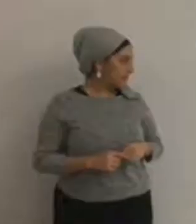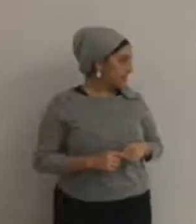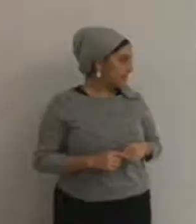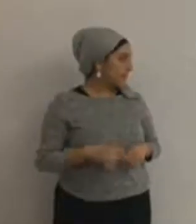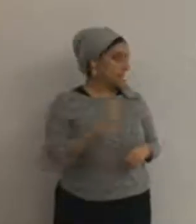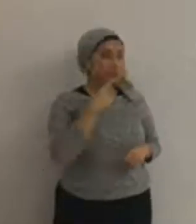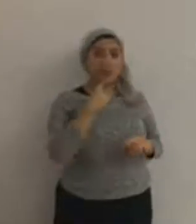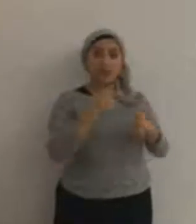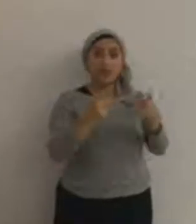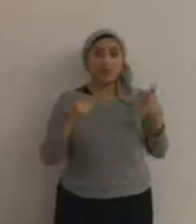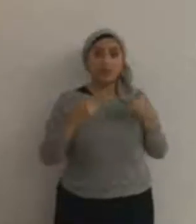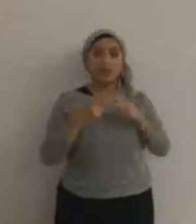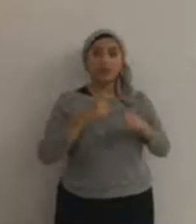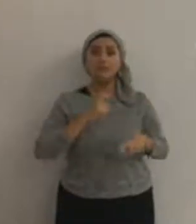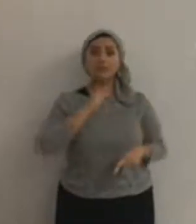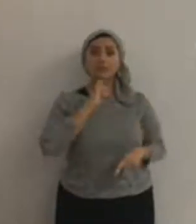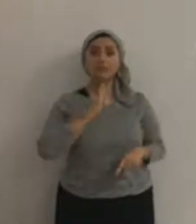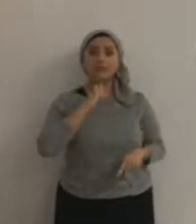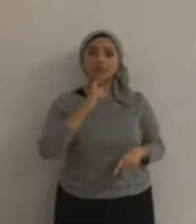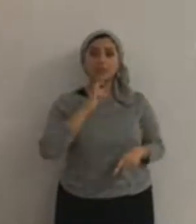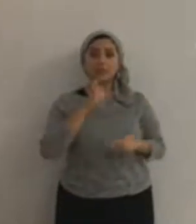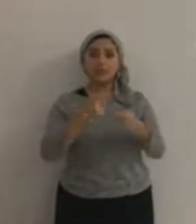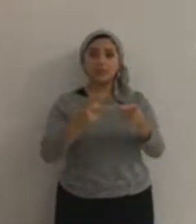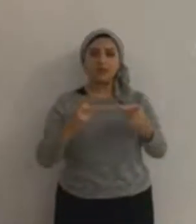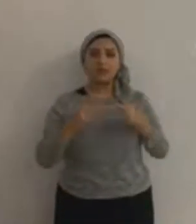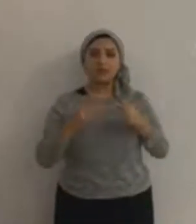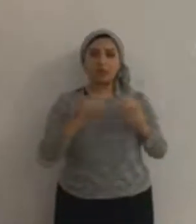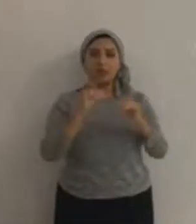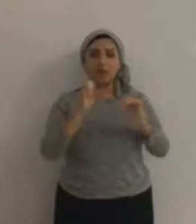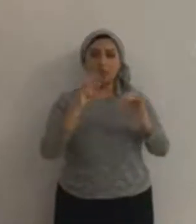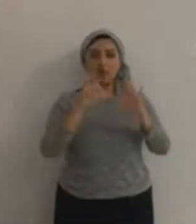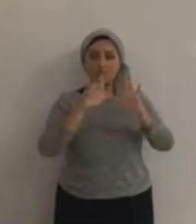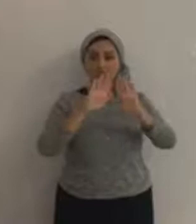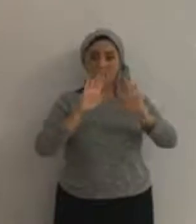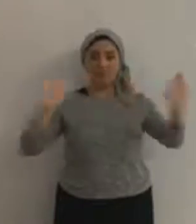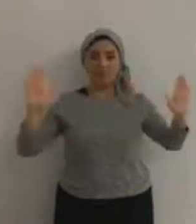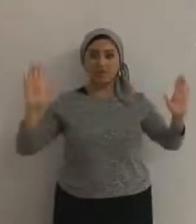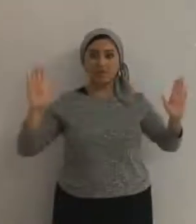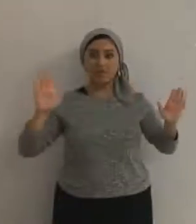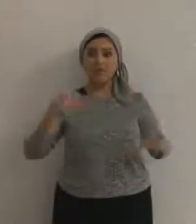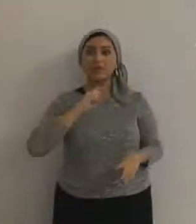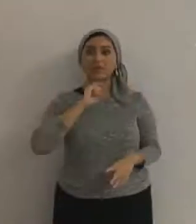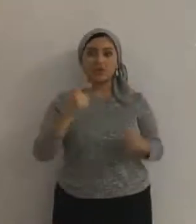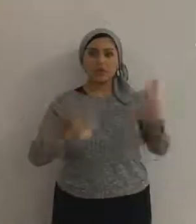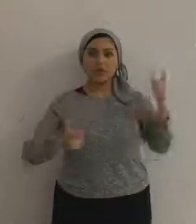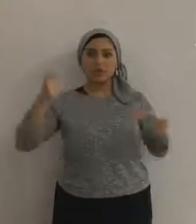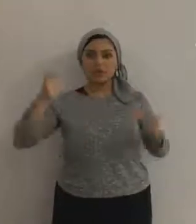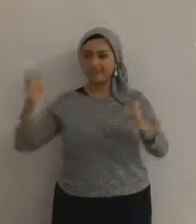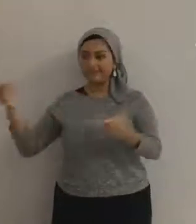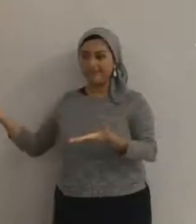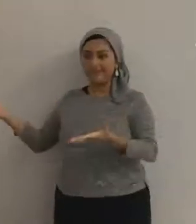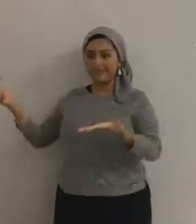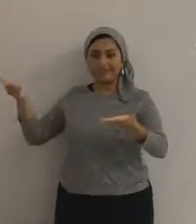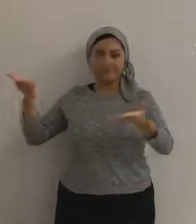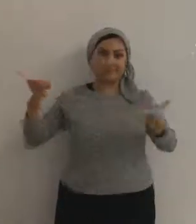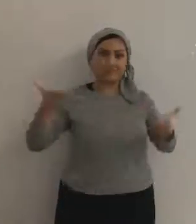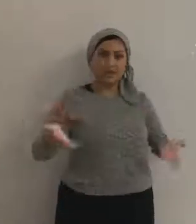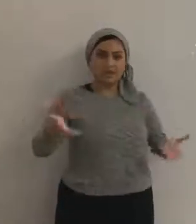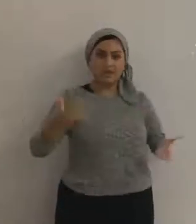estos trailers, en estos camiones que son muy grandes. Y una estructura metálica tan grande para una casa, pues ya